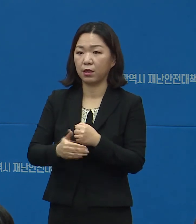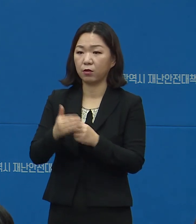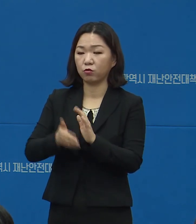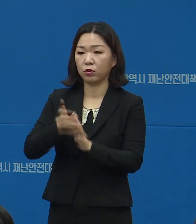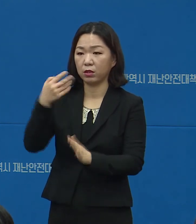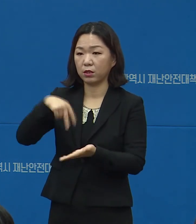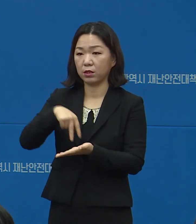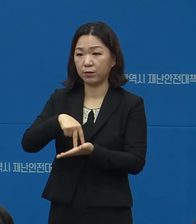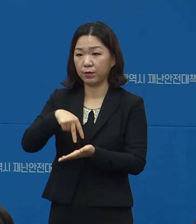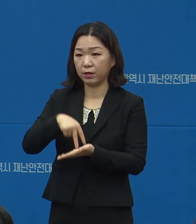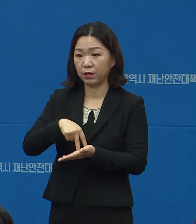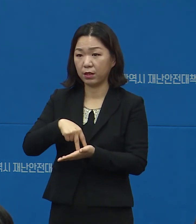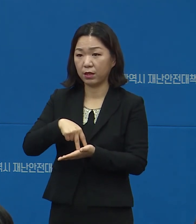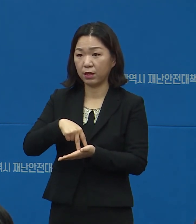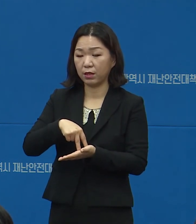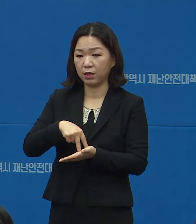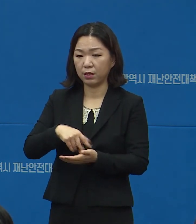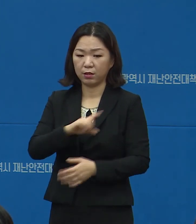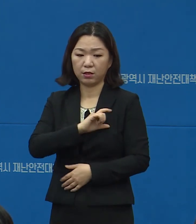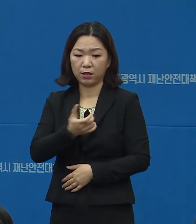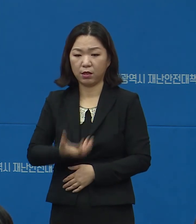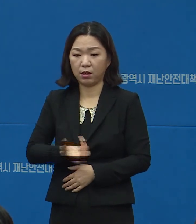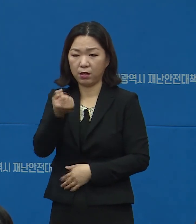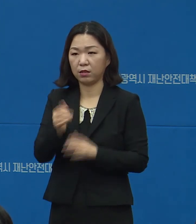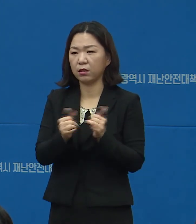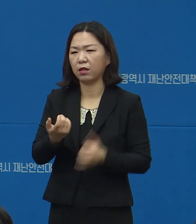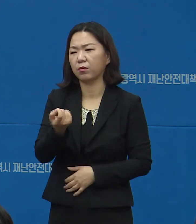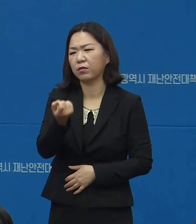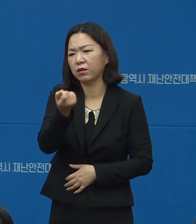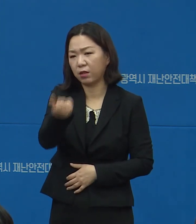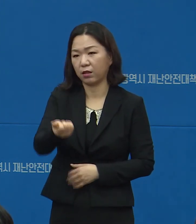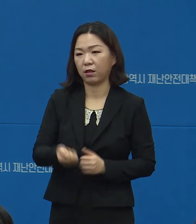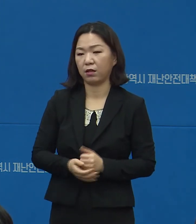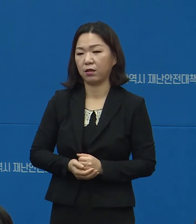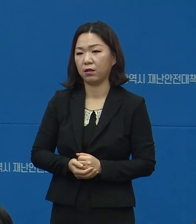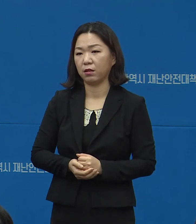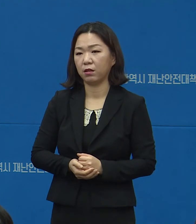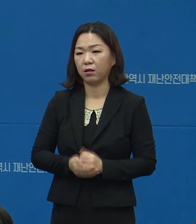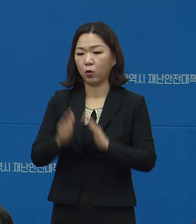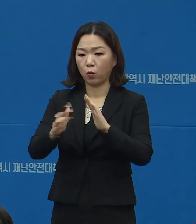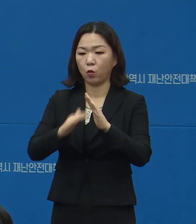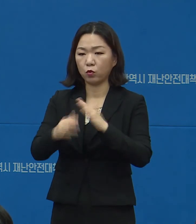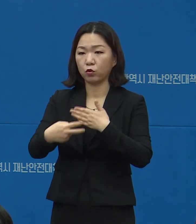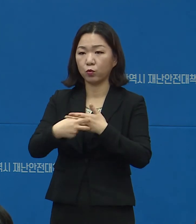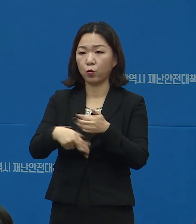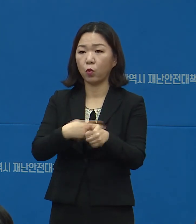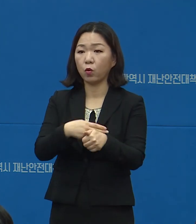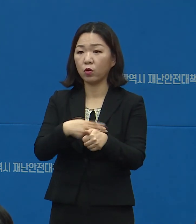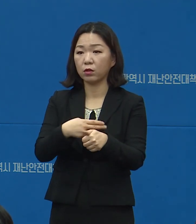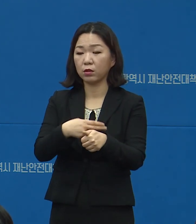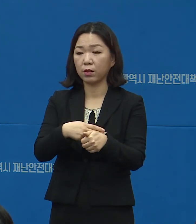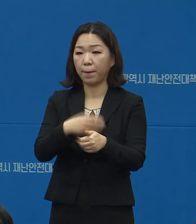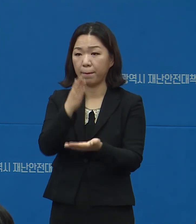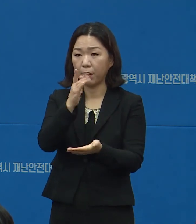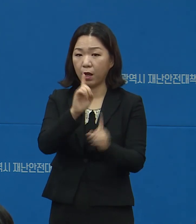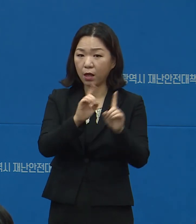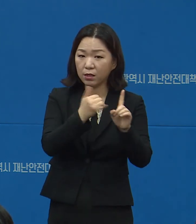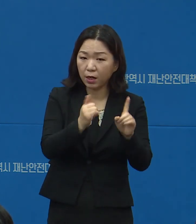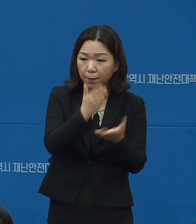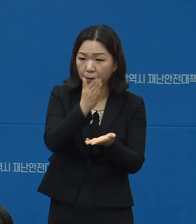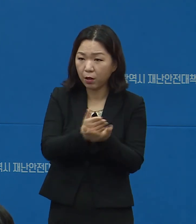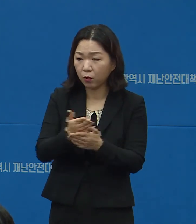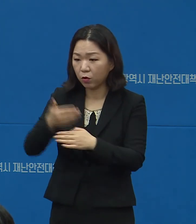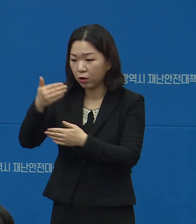자체적으로 그런 자격을 취득하고 있는 사람은 굉장히 소수입니다. 공중보건의 선생님 한 분 말고는 나머지 분들은 교육을